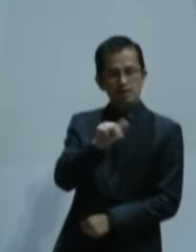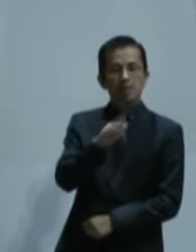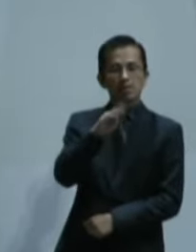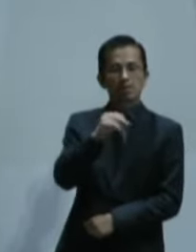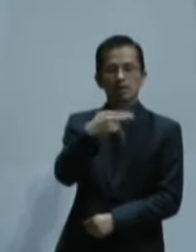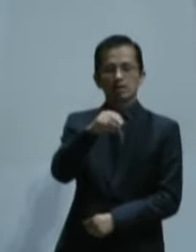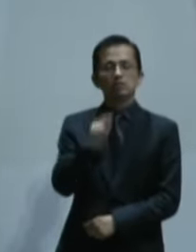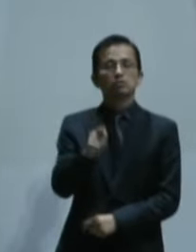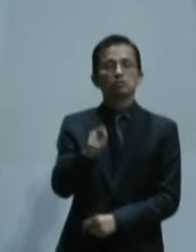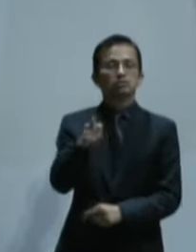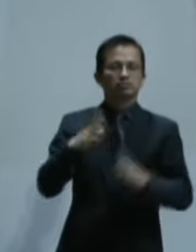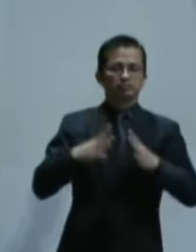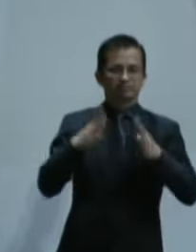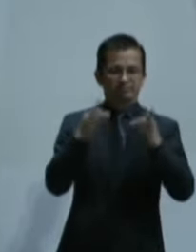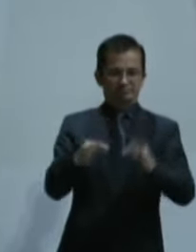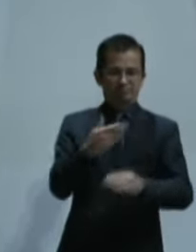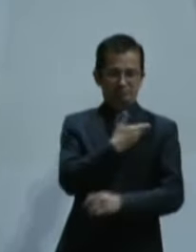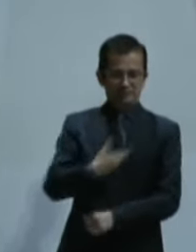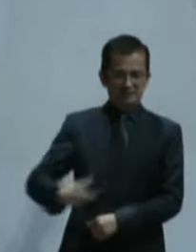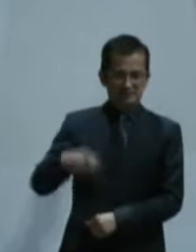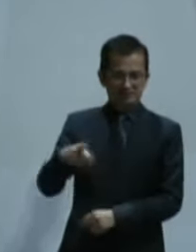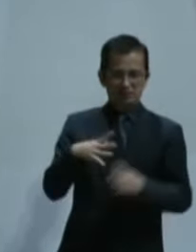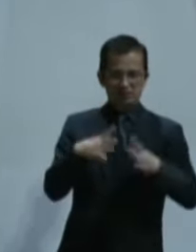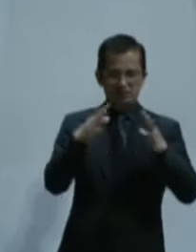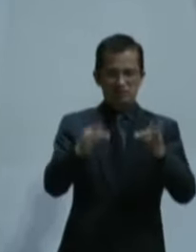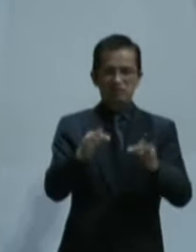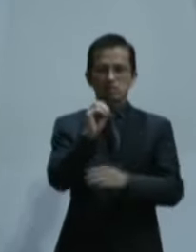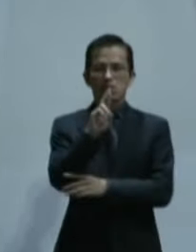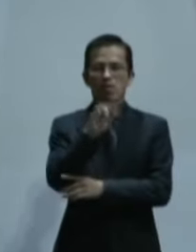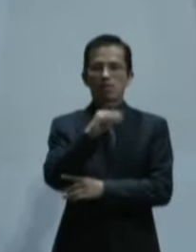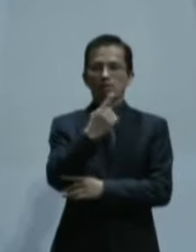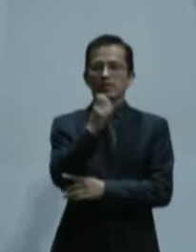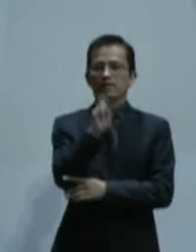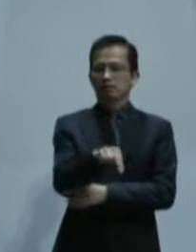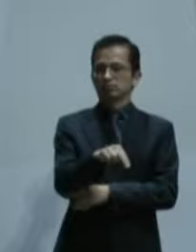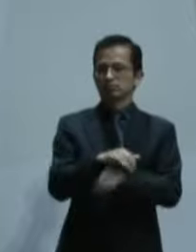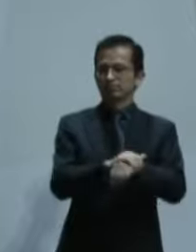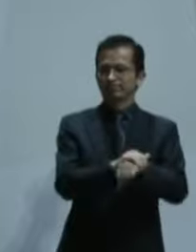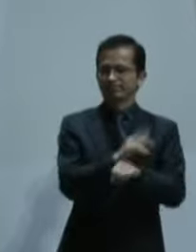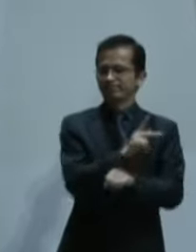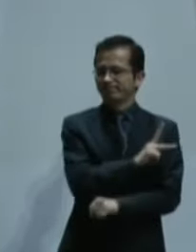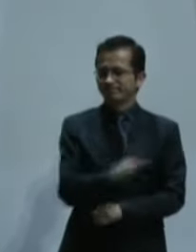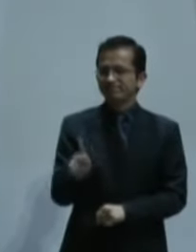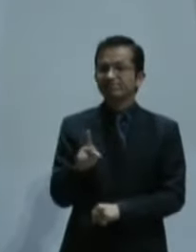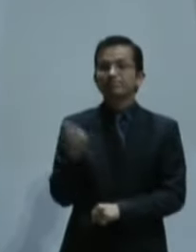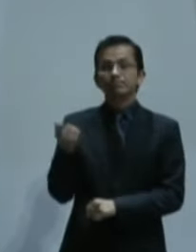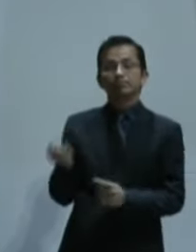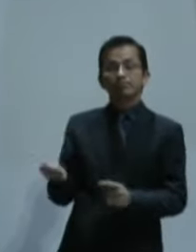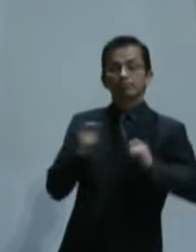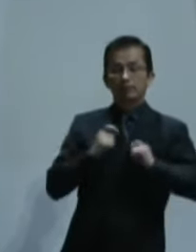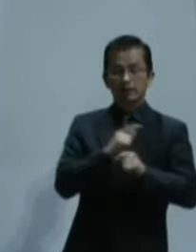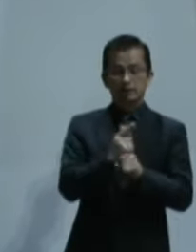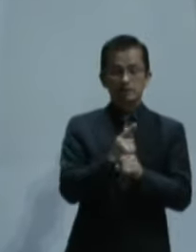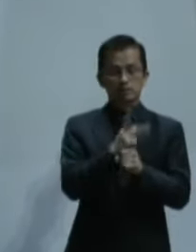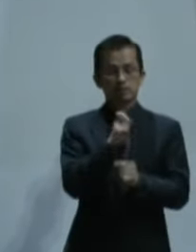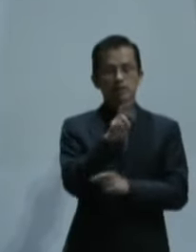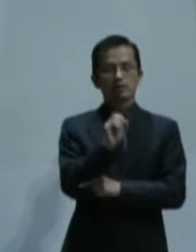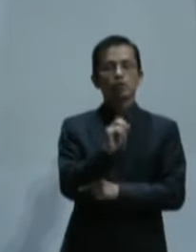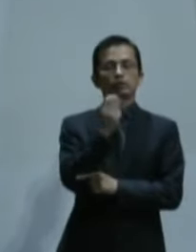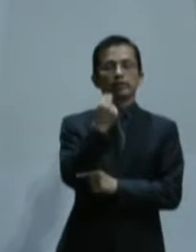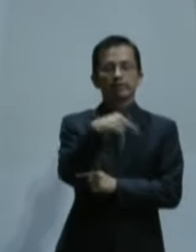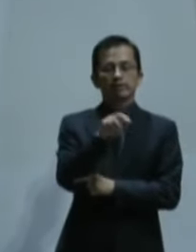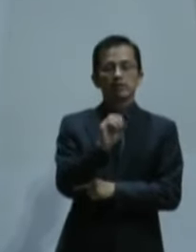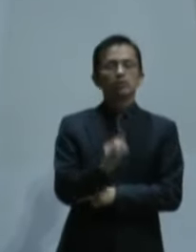presidenta de la fundación origen amigos todos En nombre del licenciado Pedro Pablo Treviño Villarreal les doy